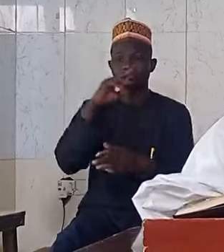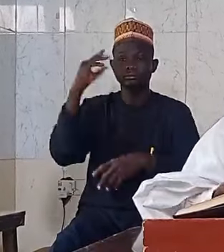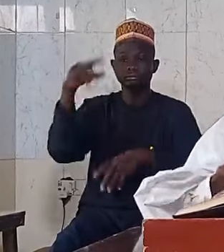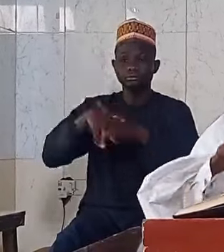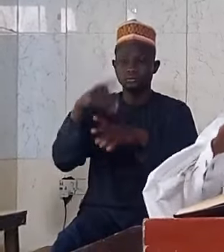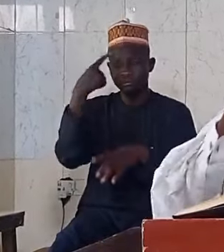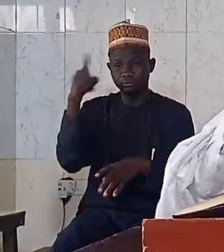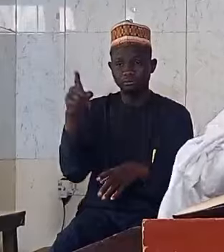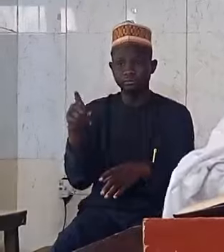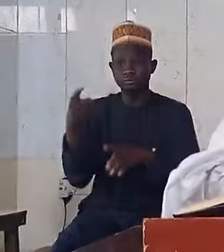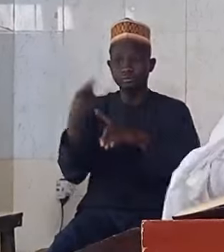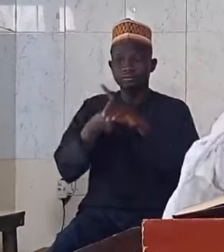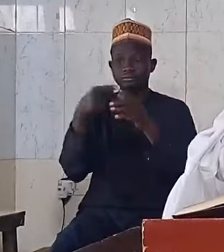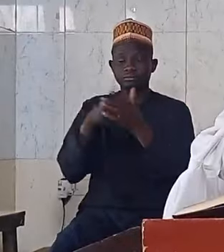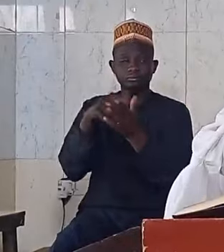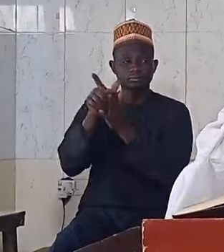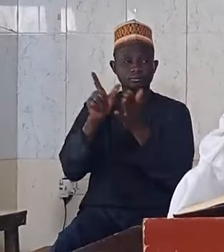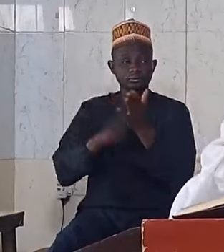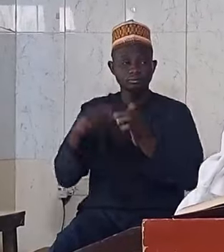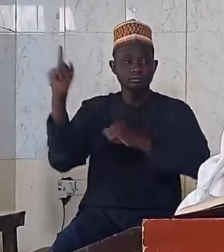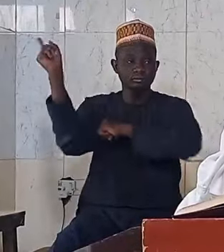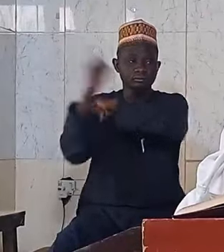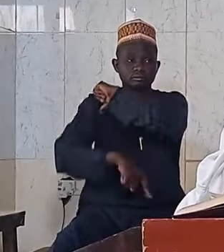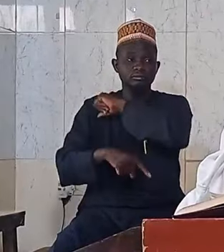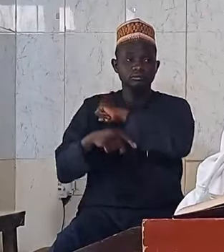haka من هذه القرية